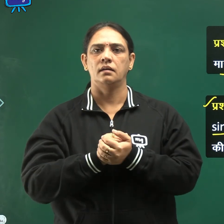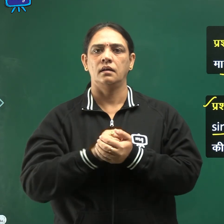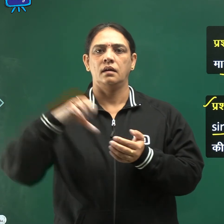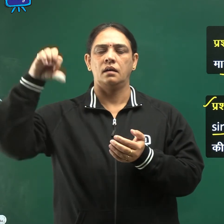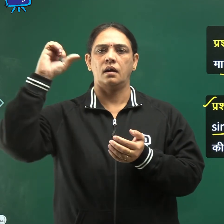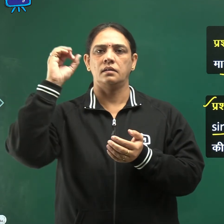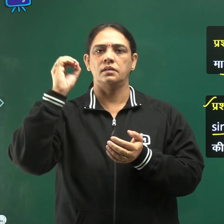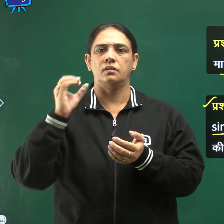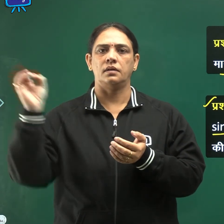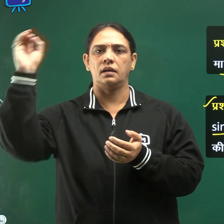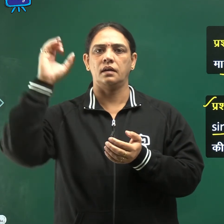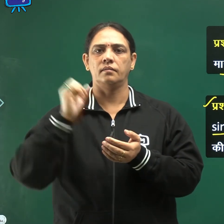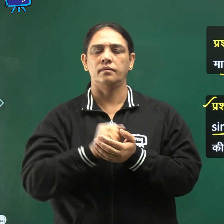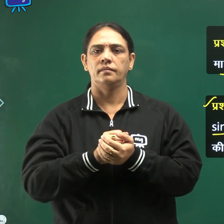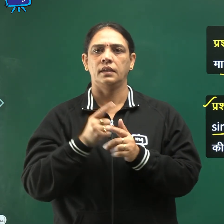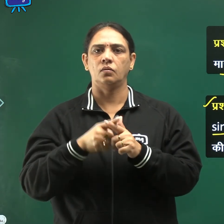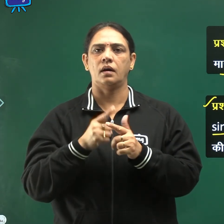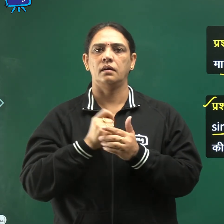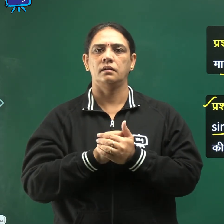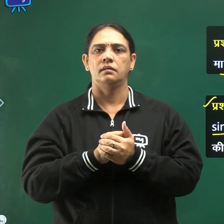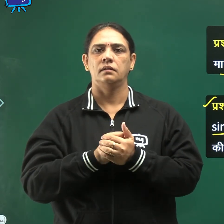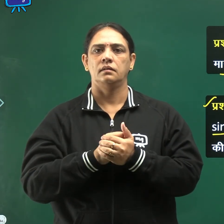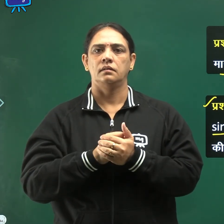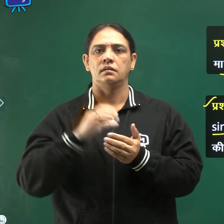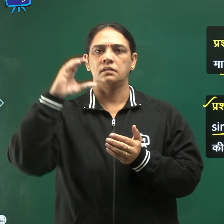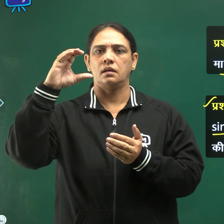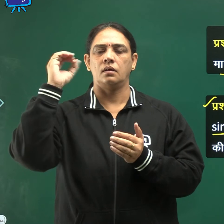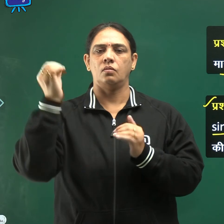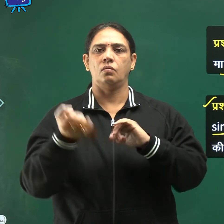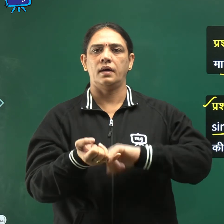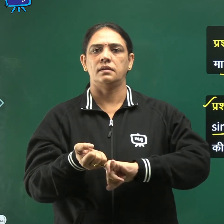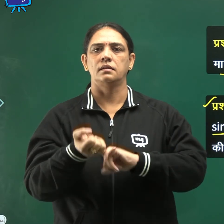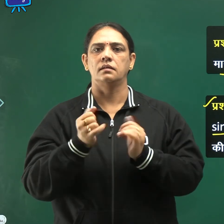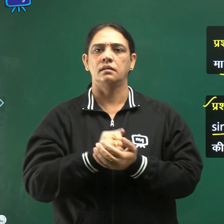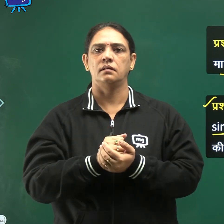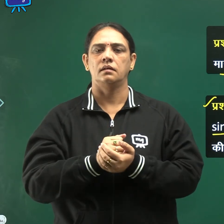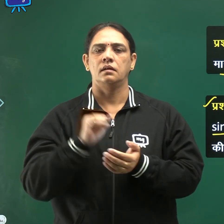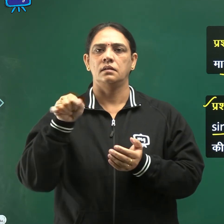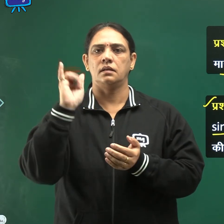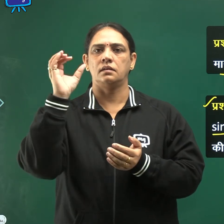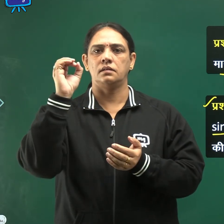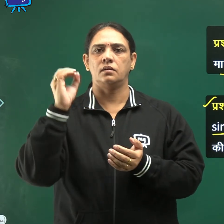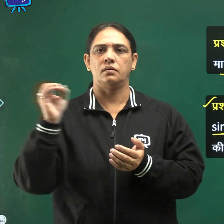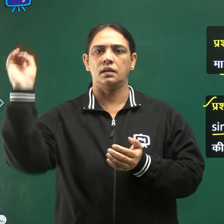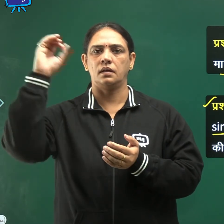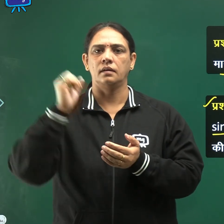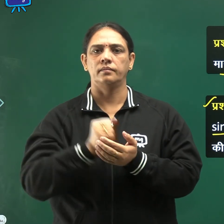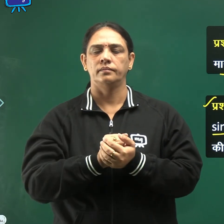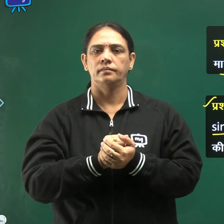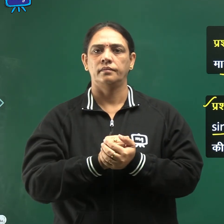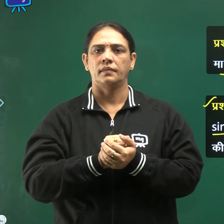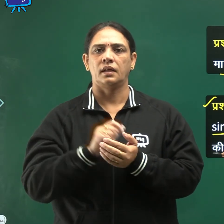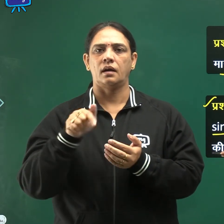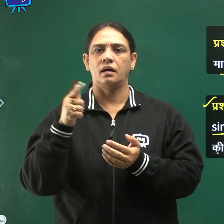90 डिग्री गुणा कॉस 60 डिग्री